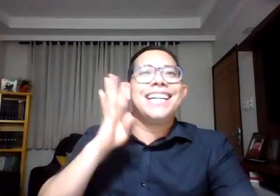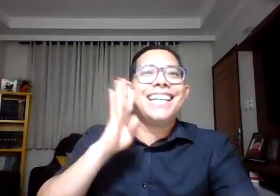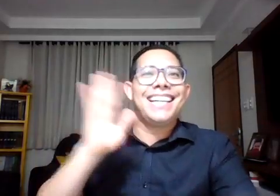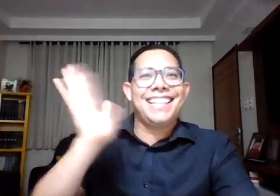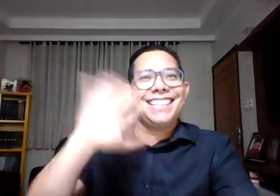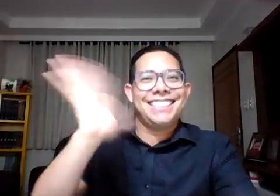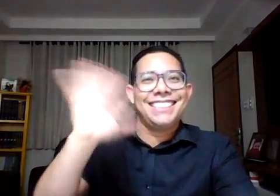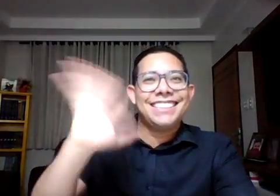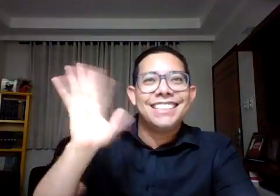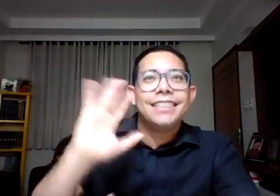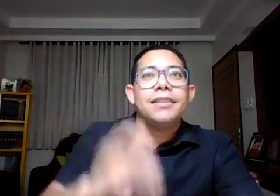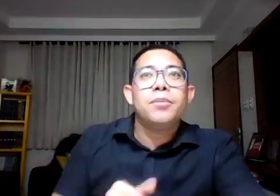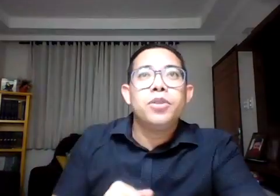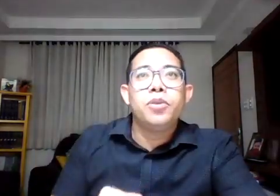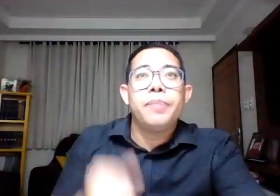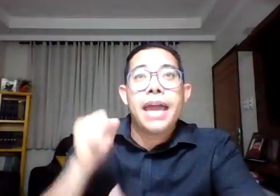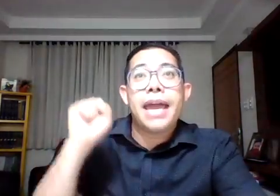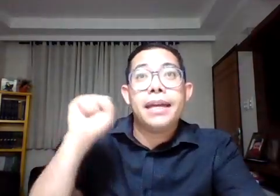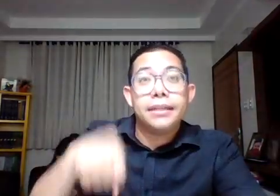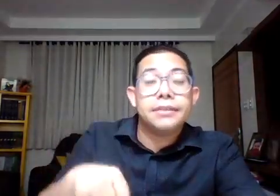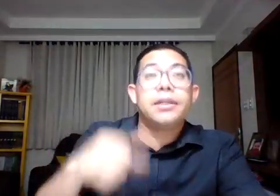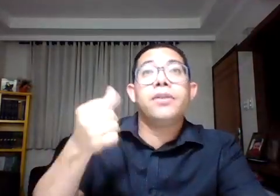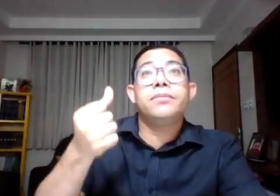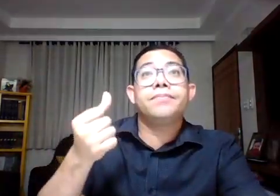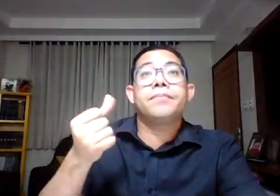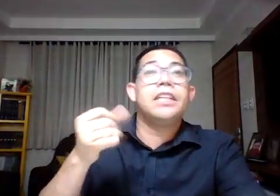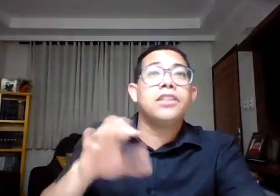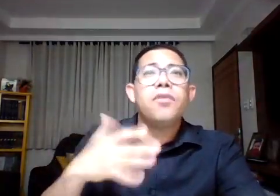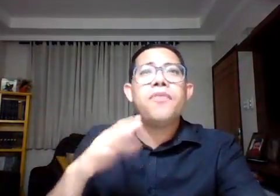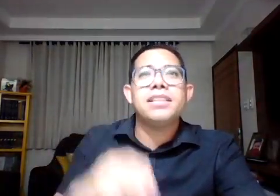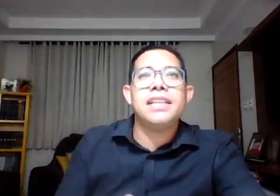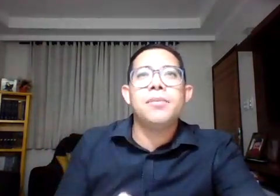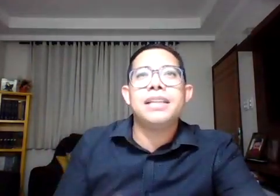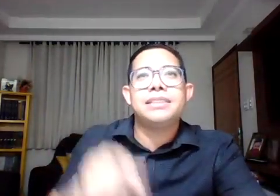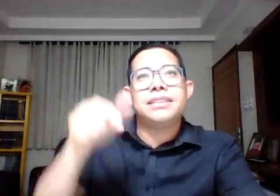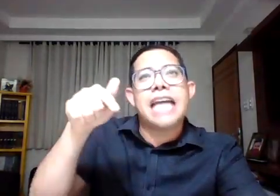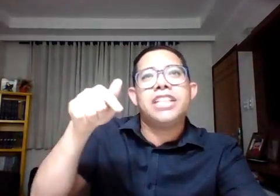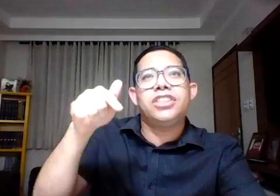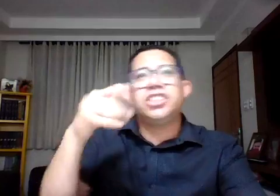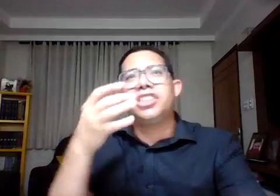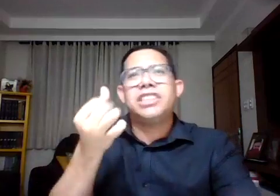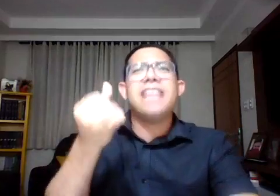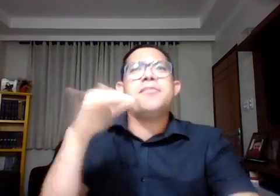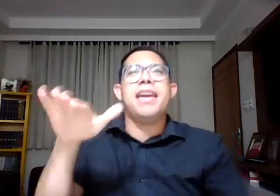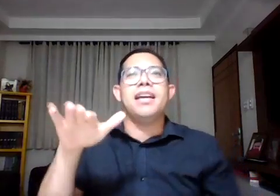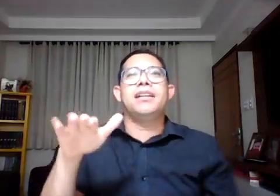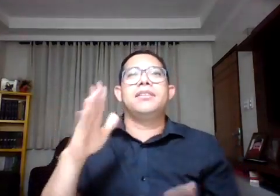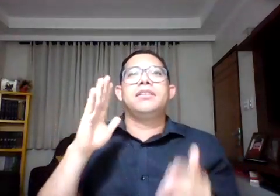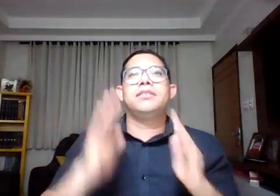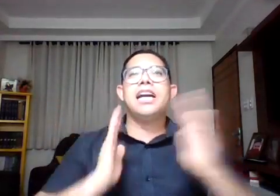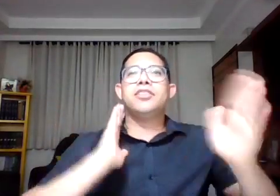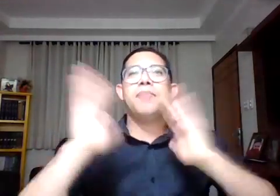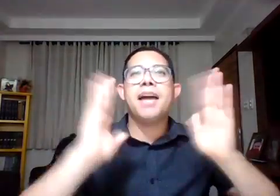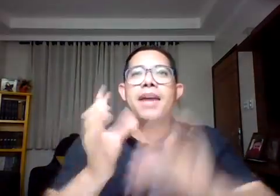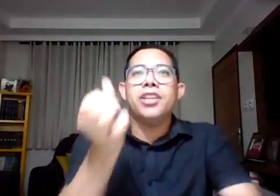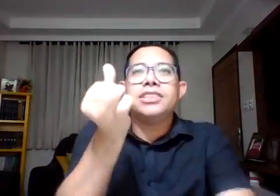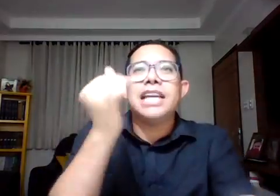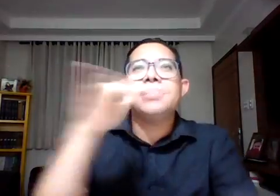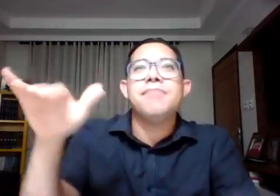Luana. Muito bem. Então vou fazer umas 6h30. Certo? Meia, 6h30.